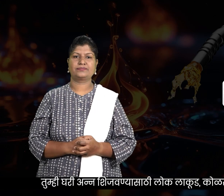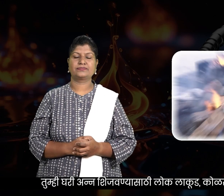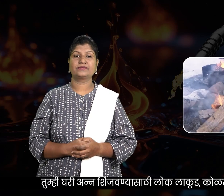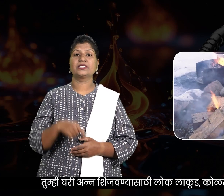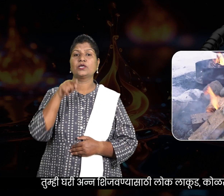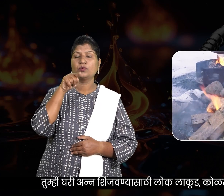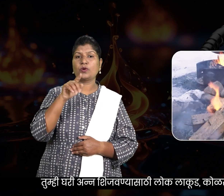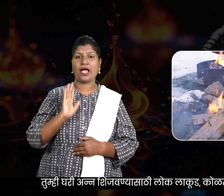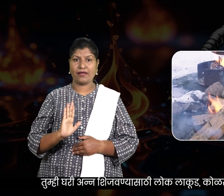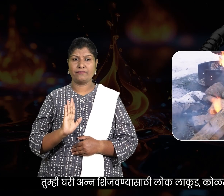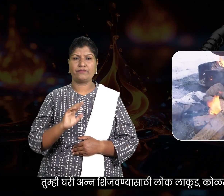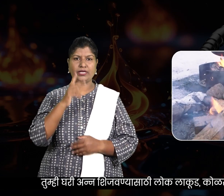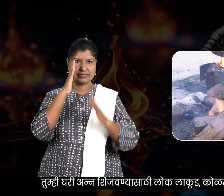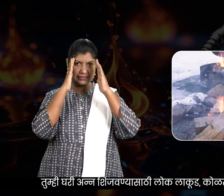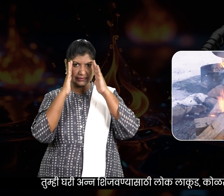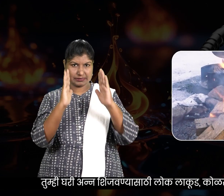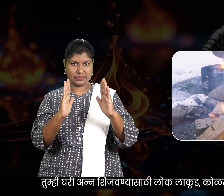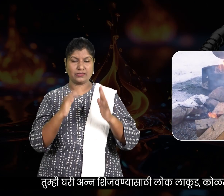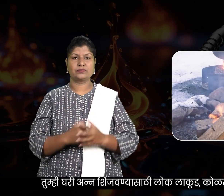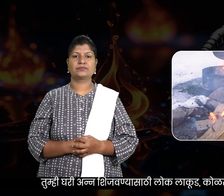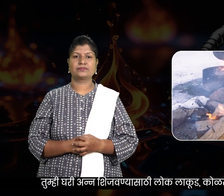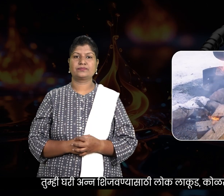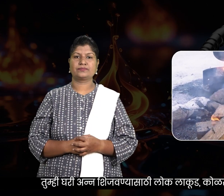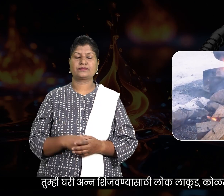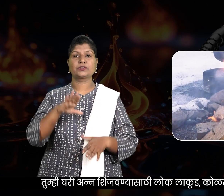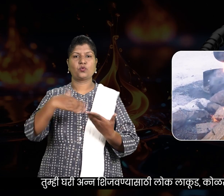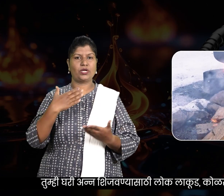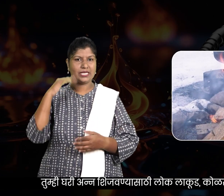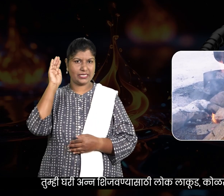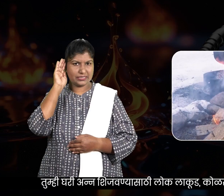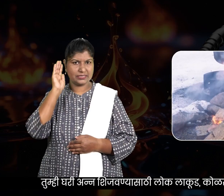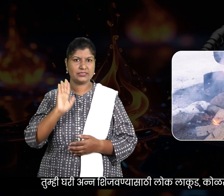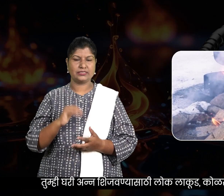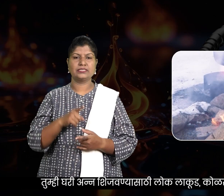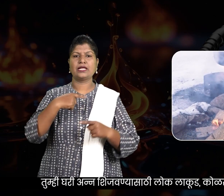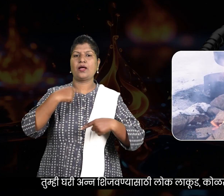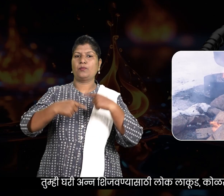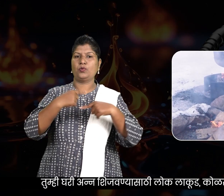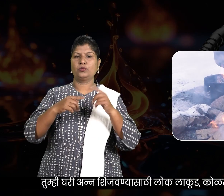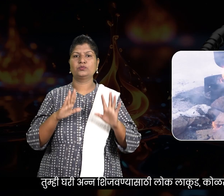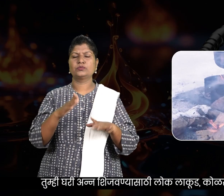तुम्ही घरी अन्न शिजवण्यासाठी लोक लाकूड, कोळसा, शेणाची गोरी